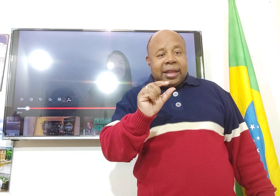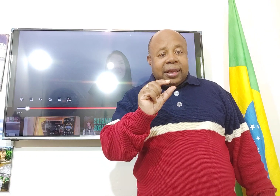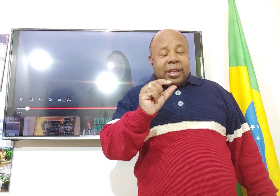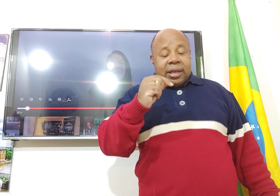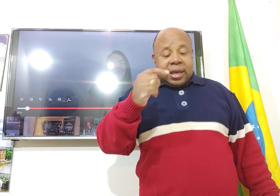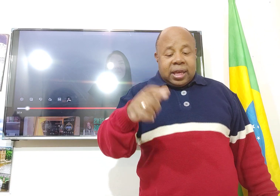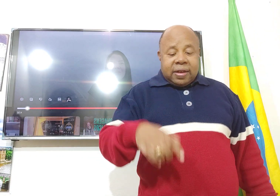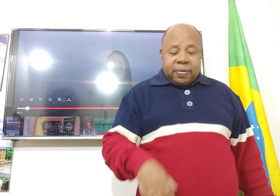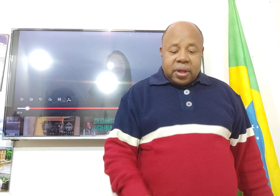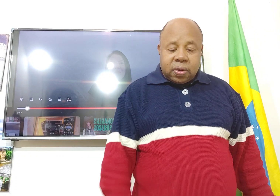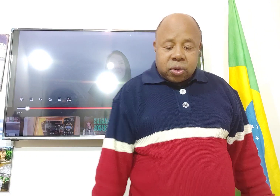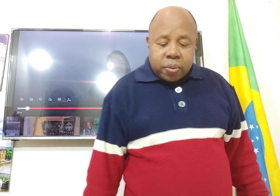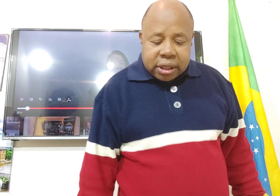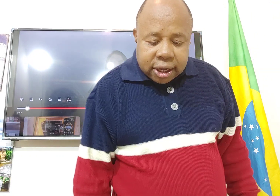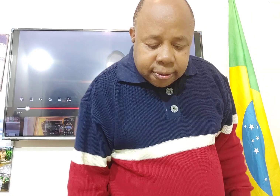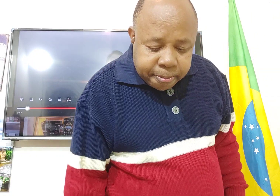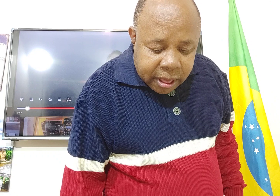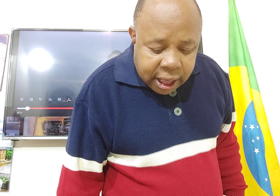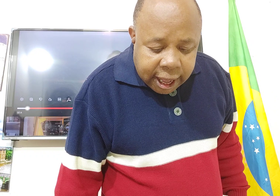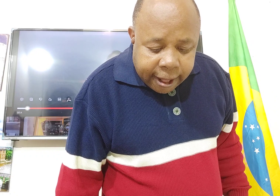analisada e nós vamos comentando.